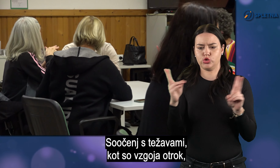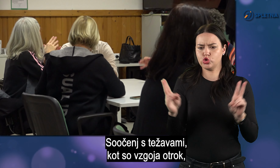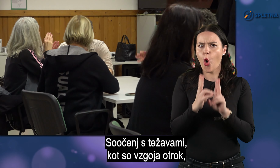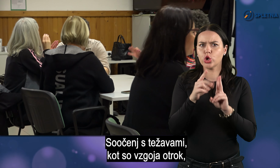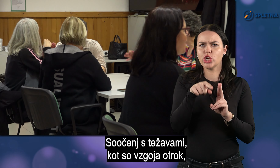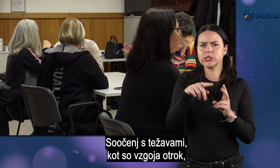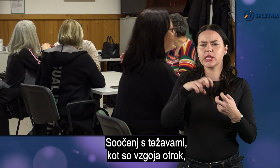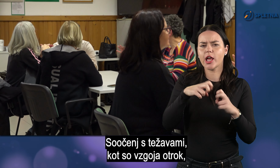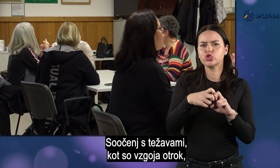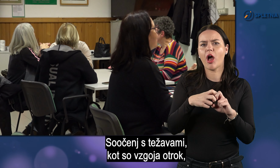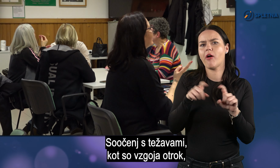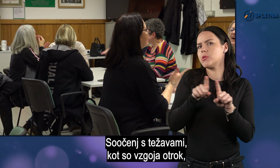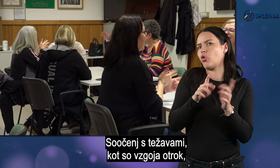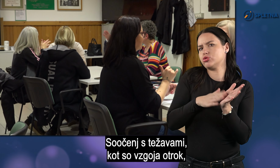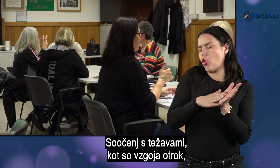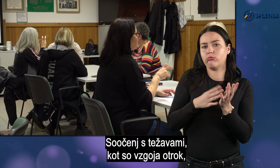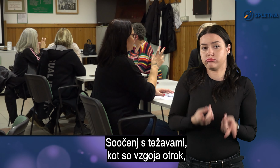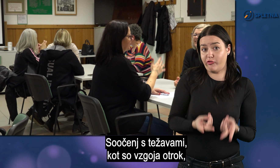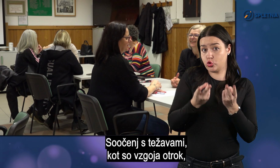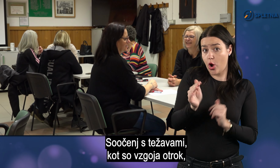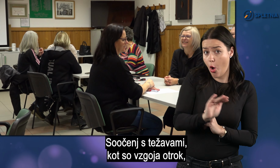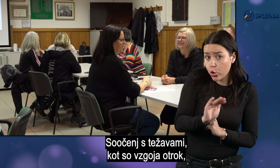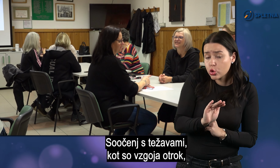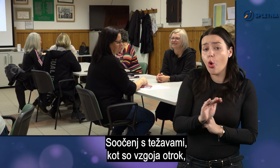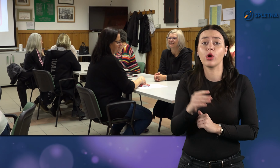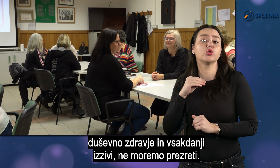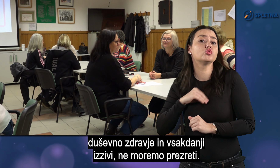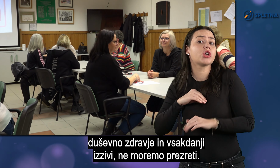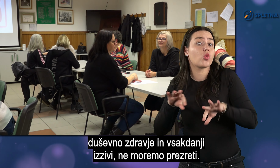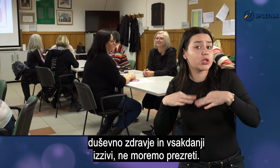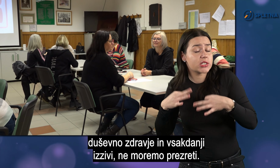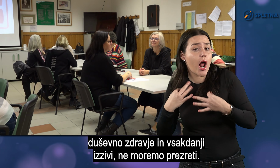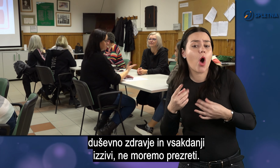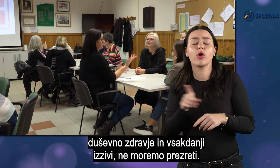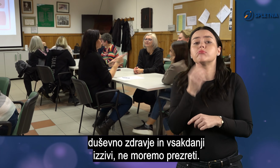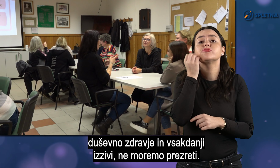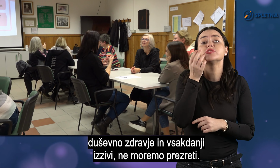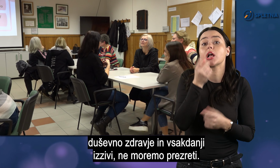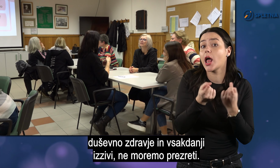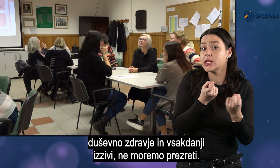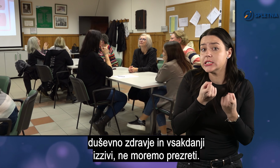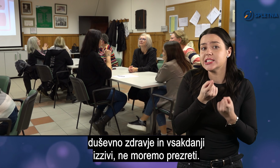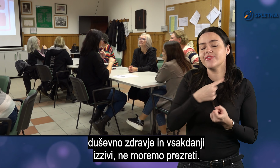Soočen s težavami, kot so vzgoja otrok, duševno zdravje in vsakdanji izzivi, ne moremo prezreti.